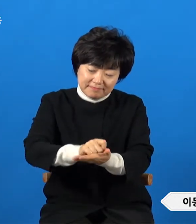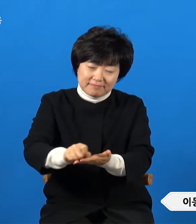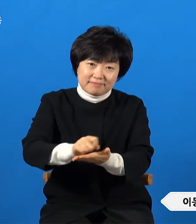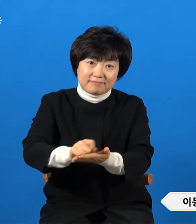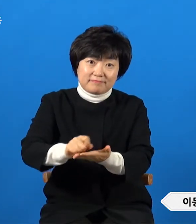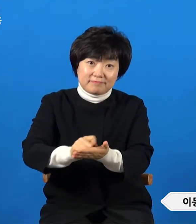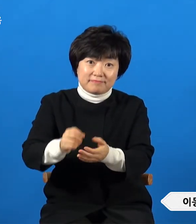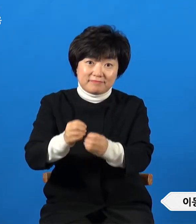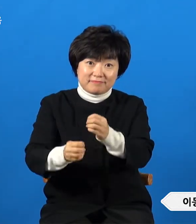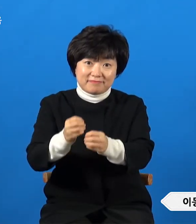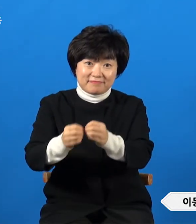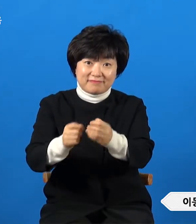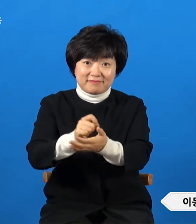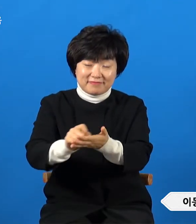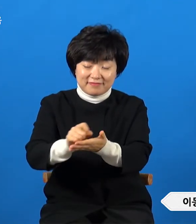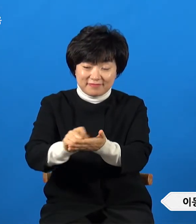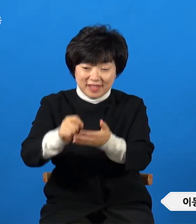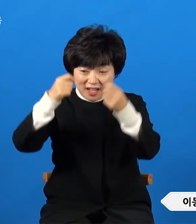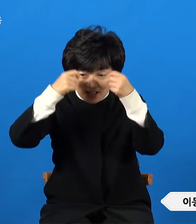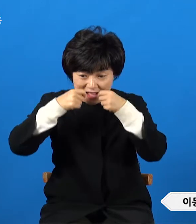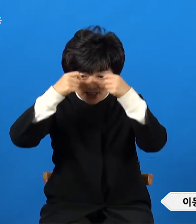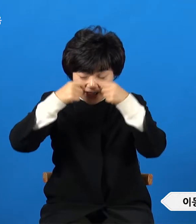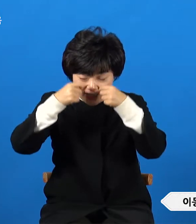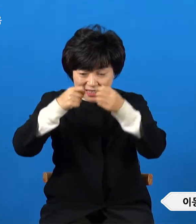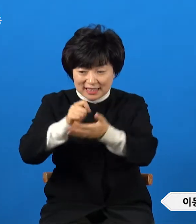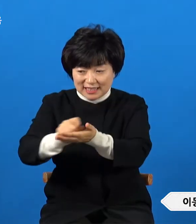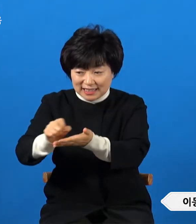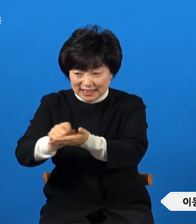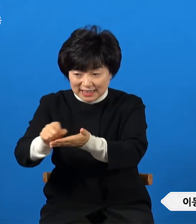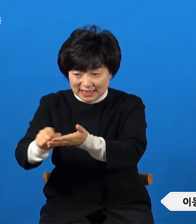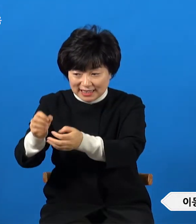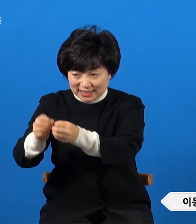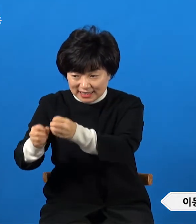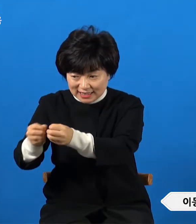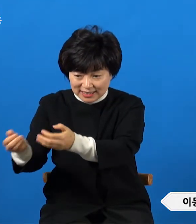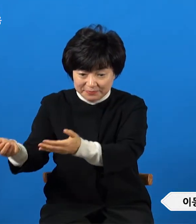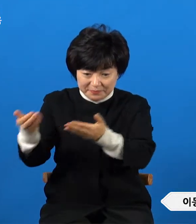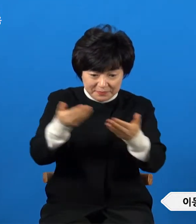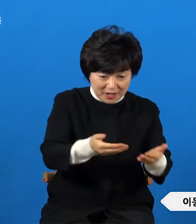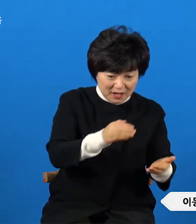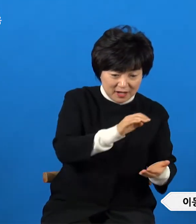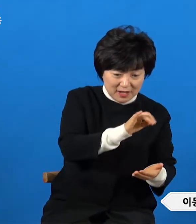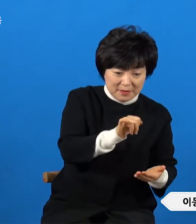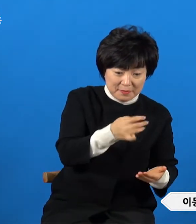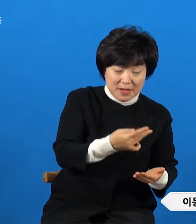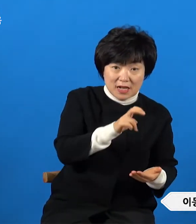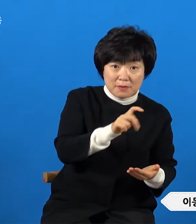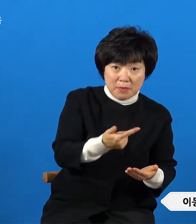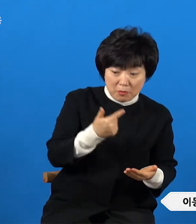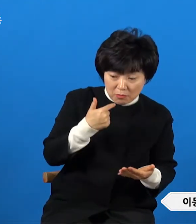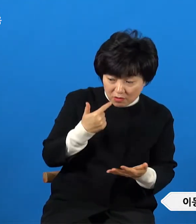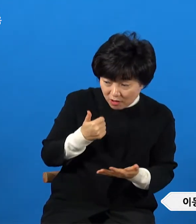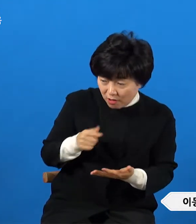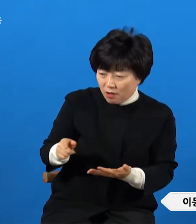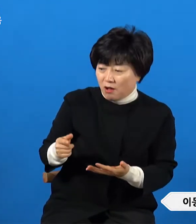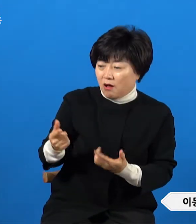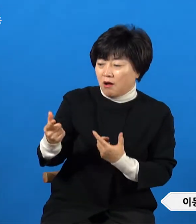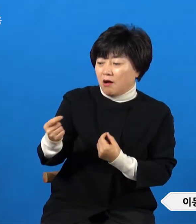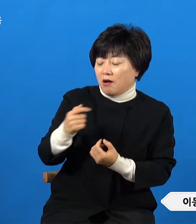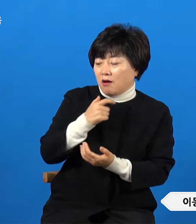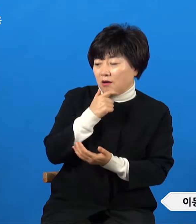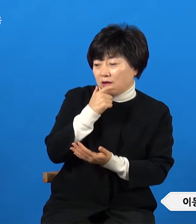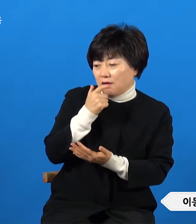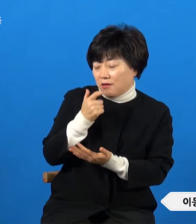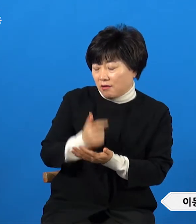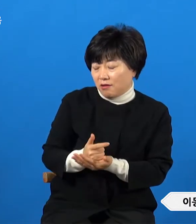그가 한순간 눈물로 쓴 이 시를 본 순간 옆에 있는 틸만 목사가 같이 눈물을 흘립니다. 목사님